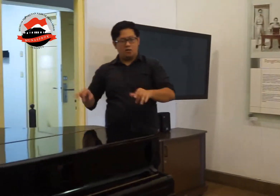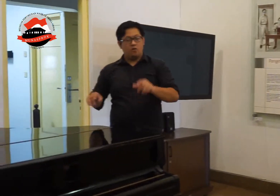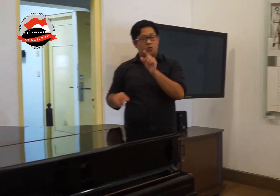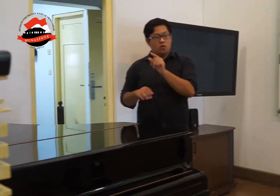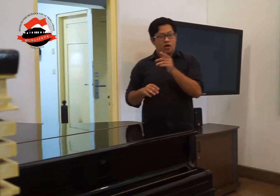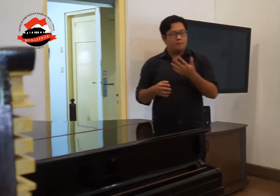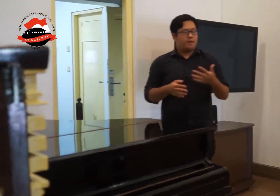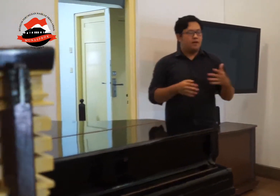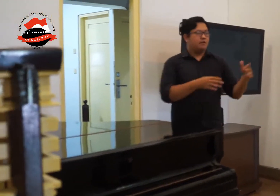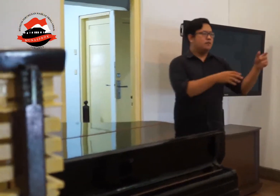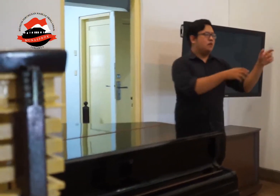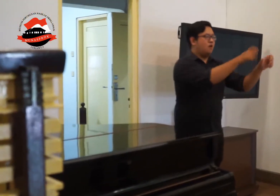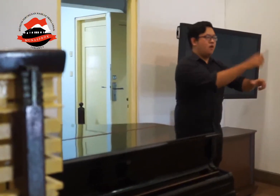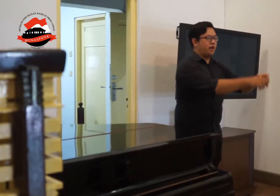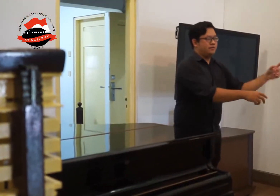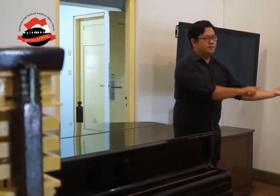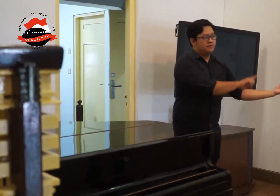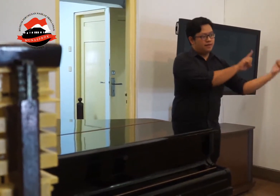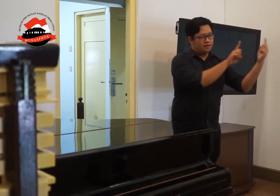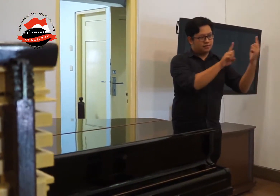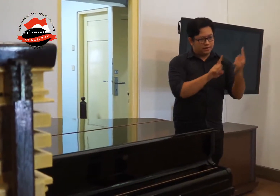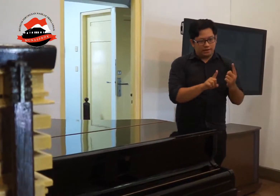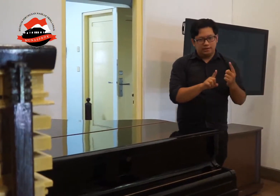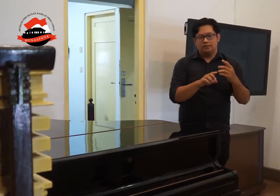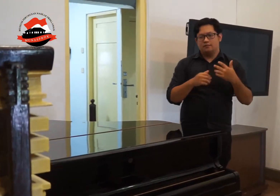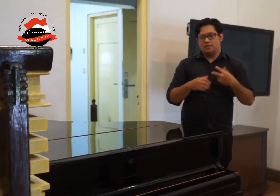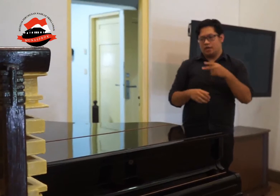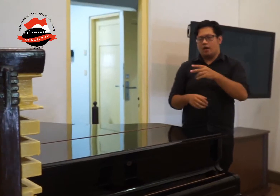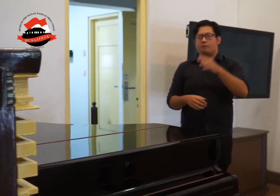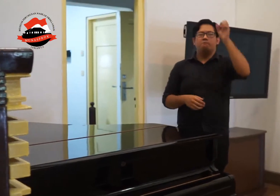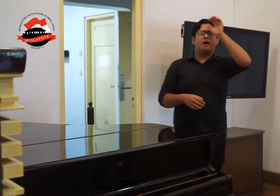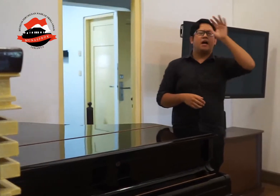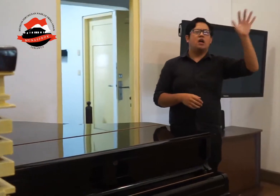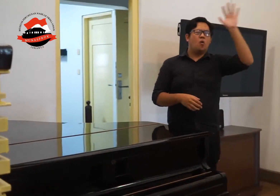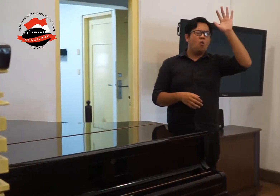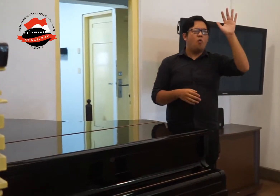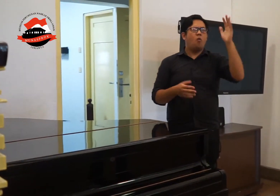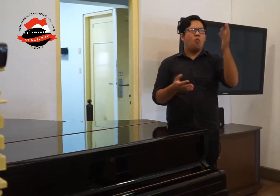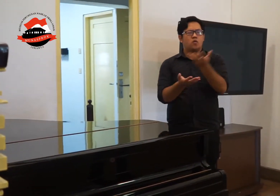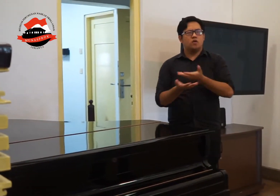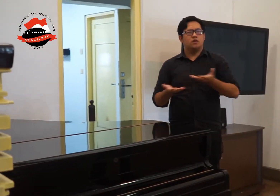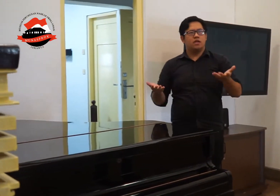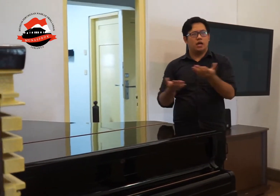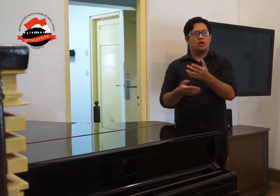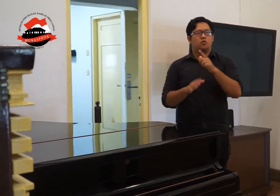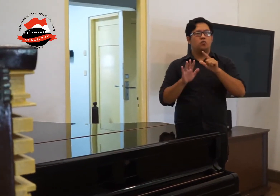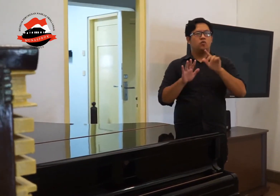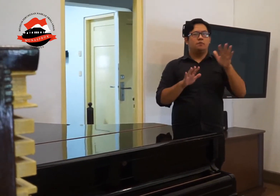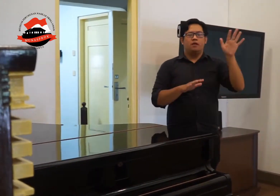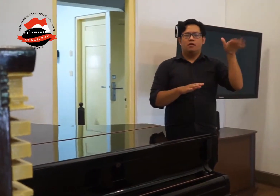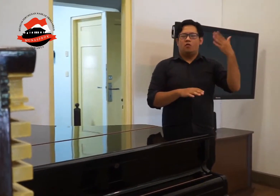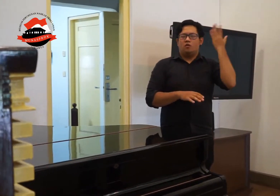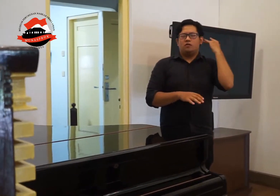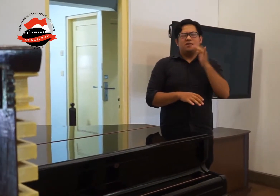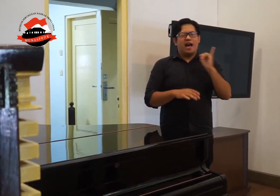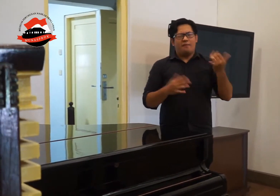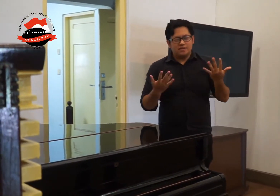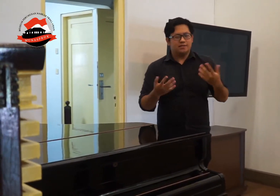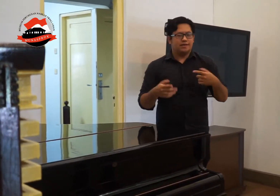membantu pengunjung agar dapat membayangkan suasana 75 tahun yang lalu seperti